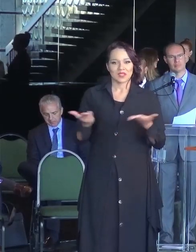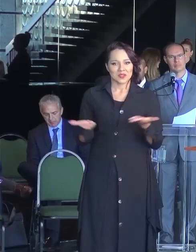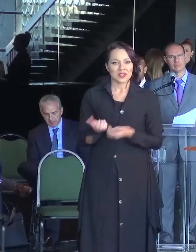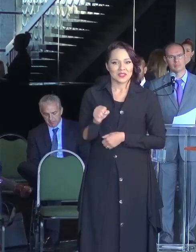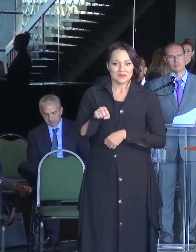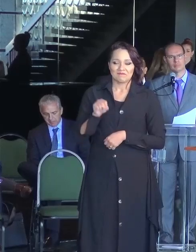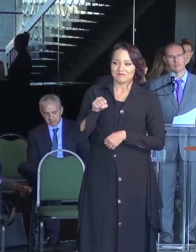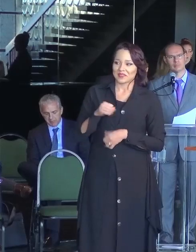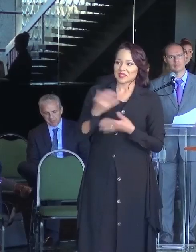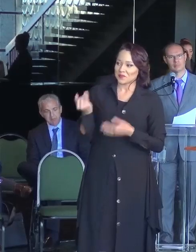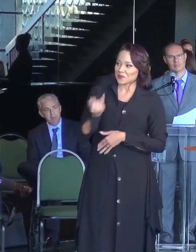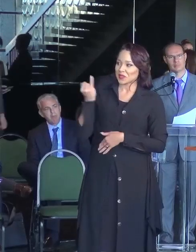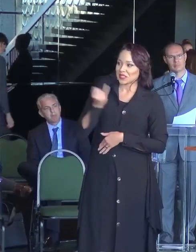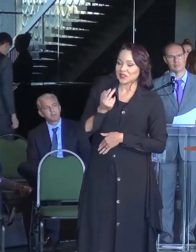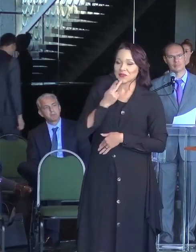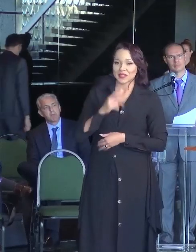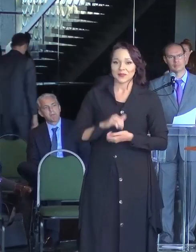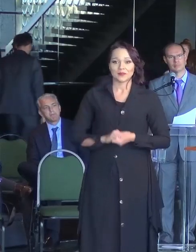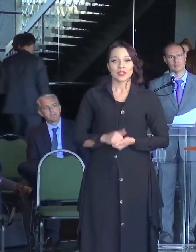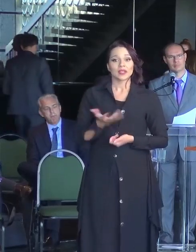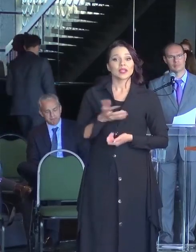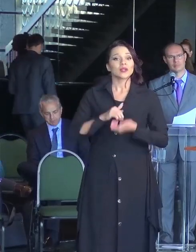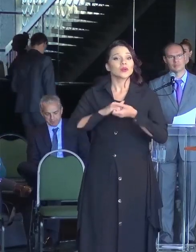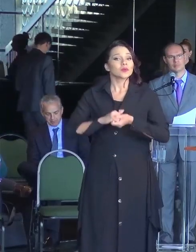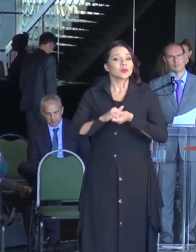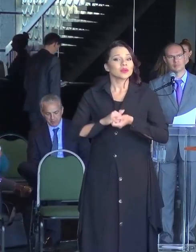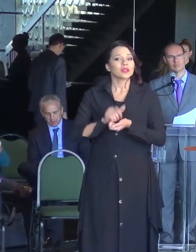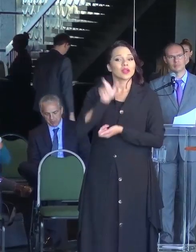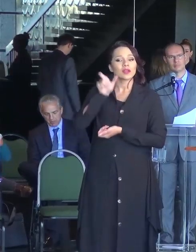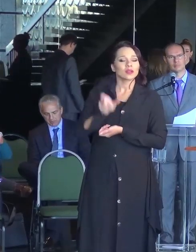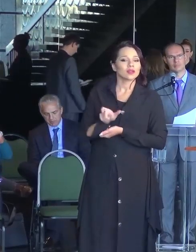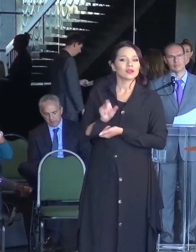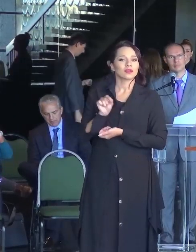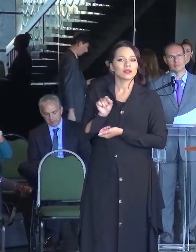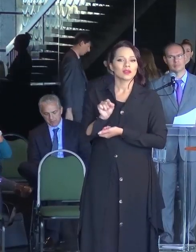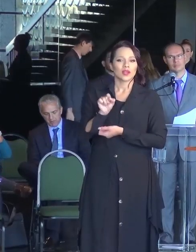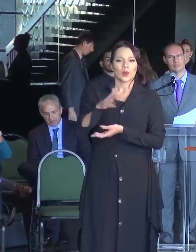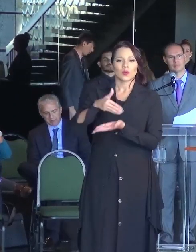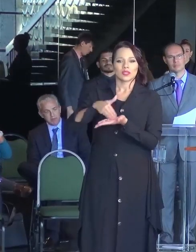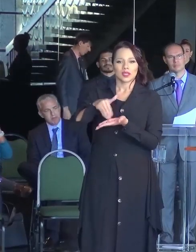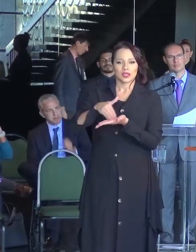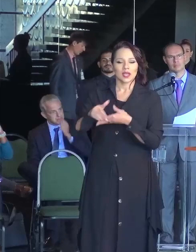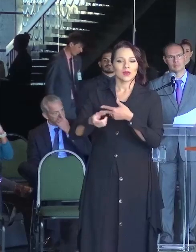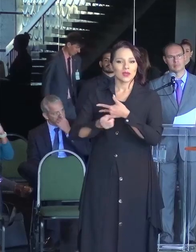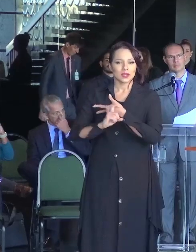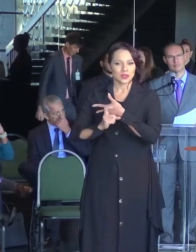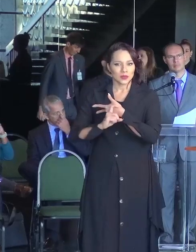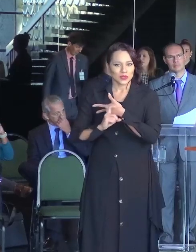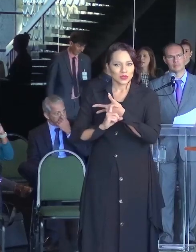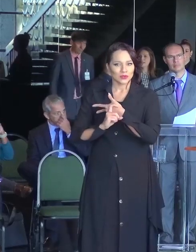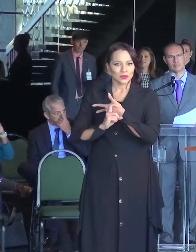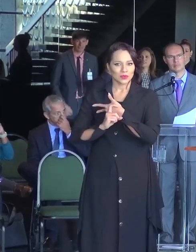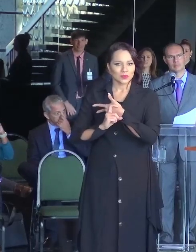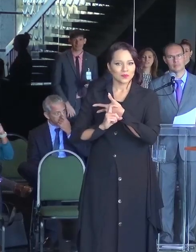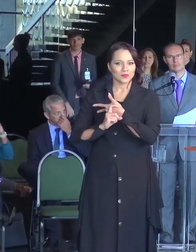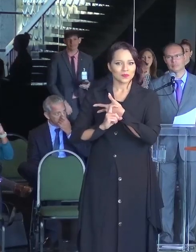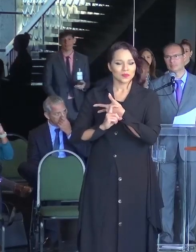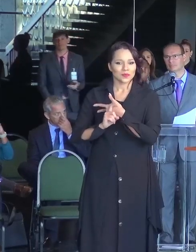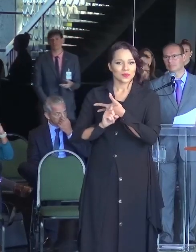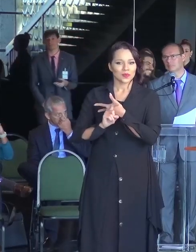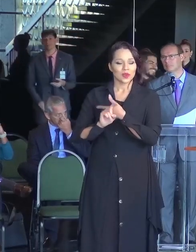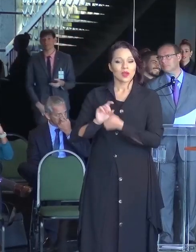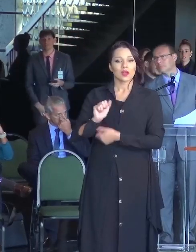eu não poderia deixar de passar aqui, eu queria cumprimentar o senhor secretário executivo, o